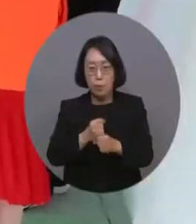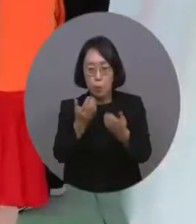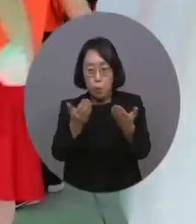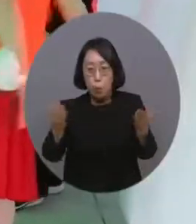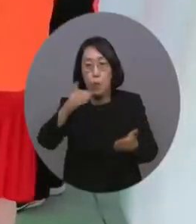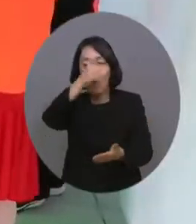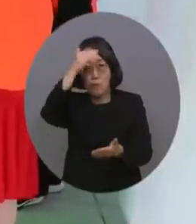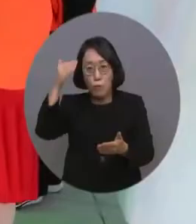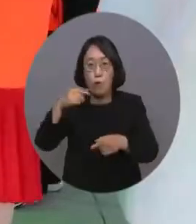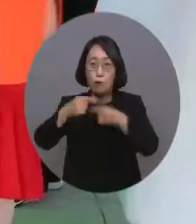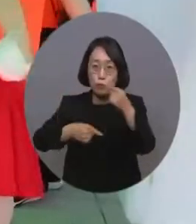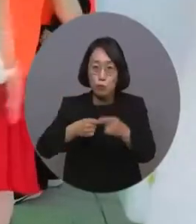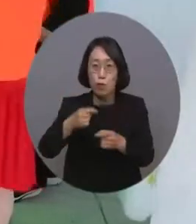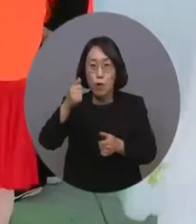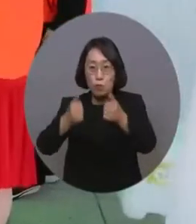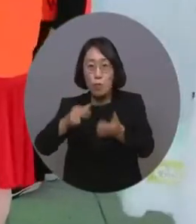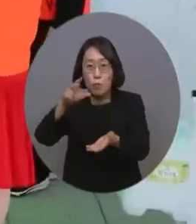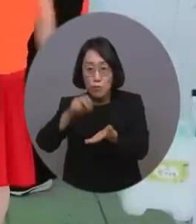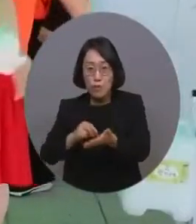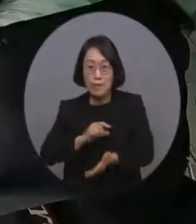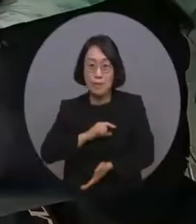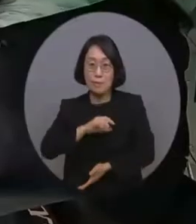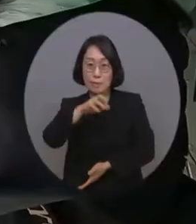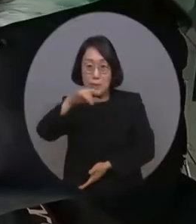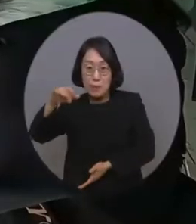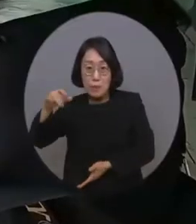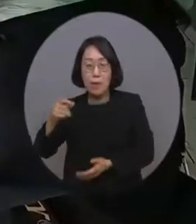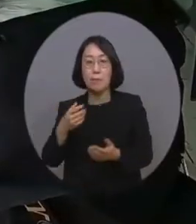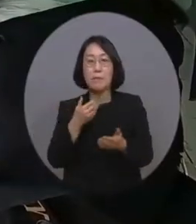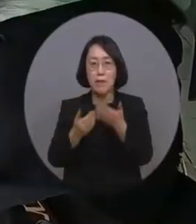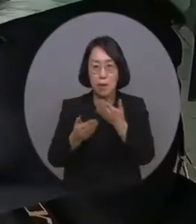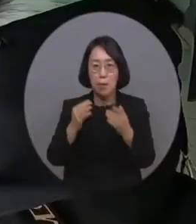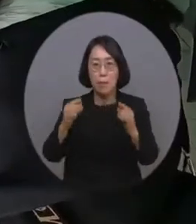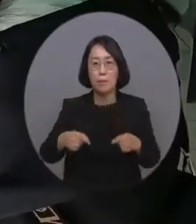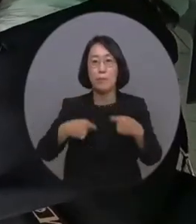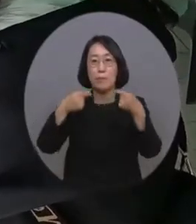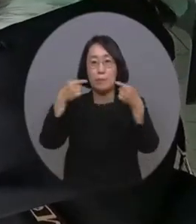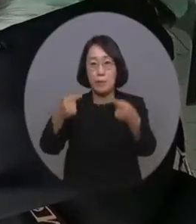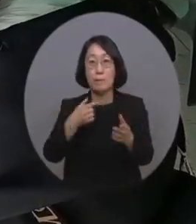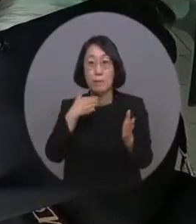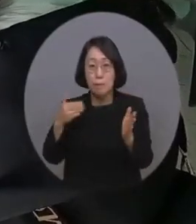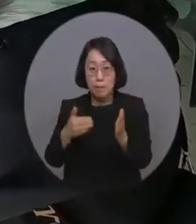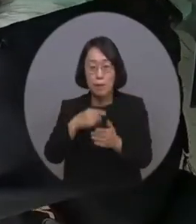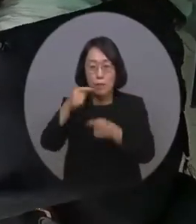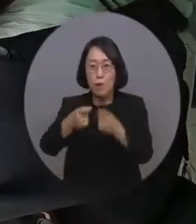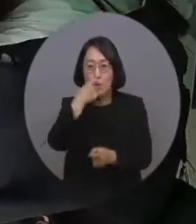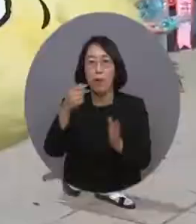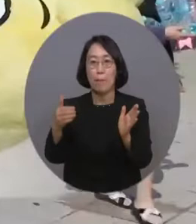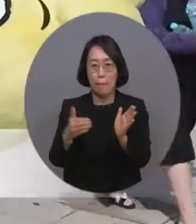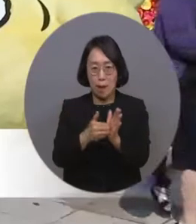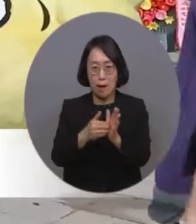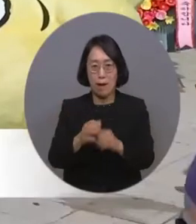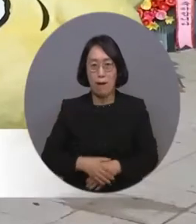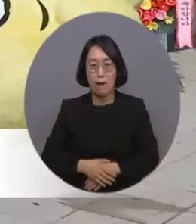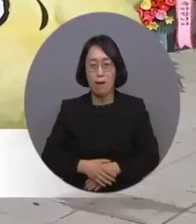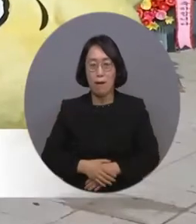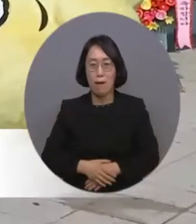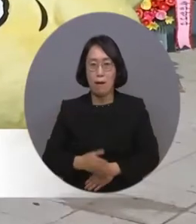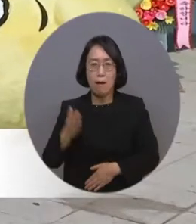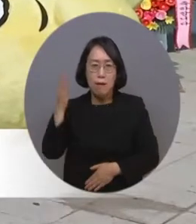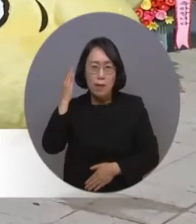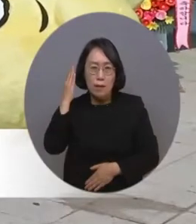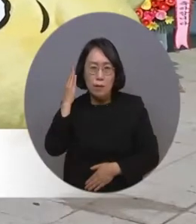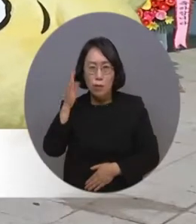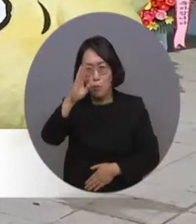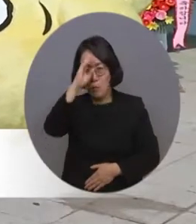수어 퀴즈와 수어로 자신의 이름을 말해보기 등 수어 체험 프로그램에 적극 참여하며 수어를 배웠습니다. 난청 질환